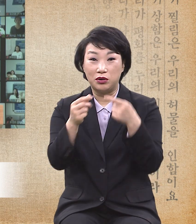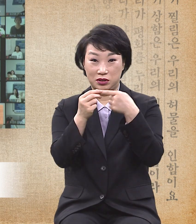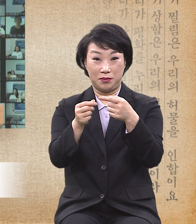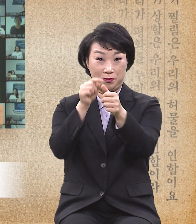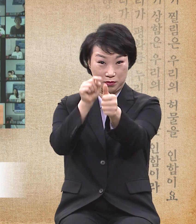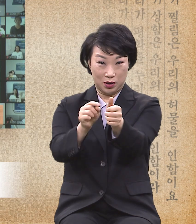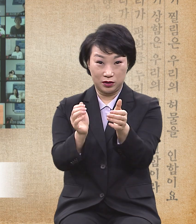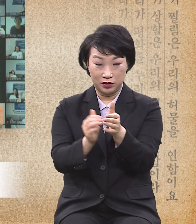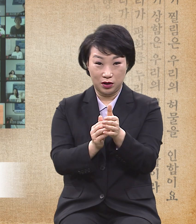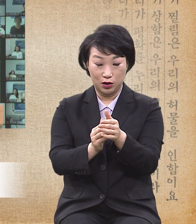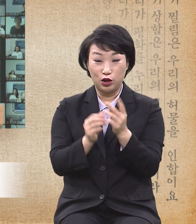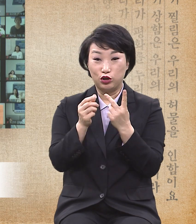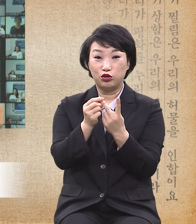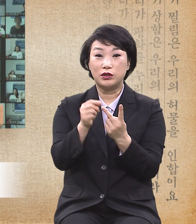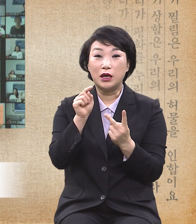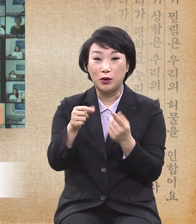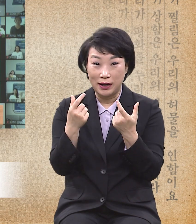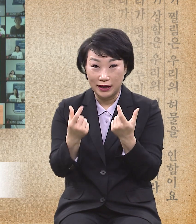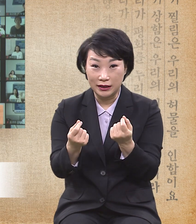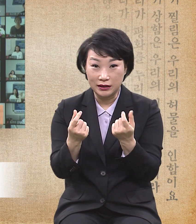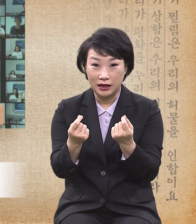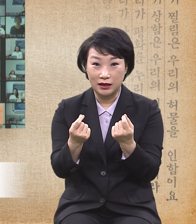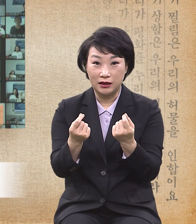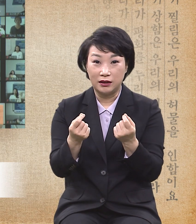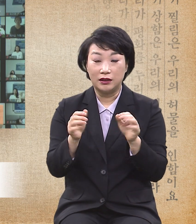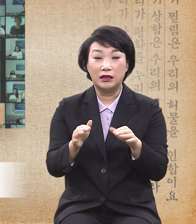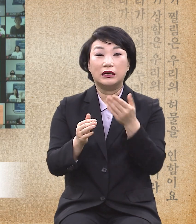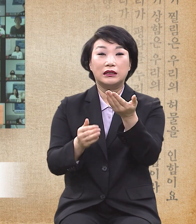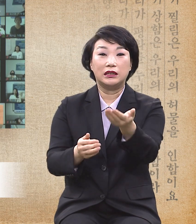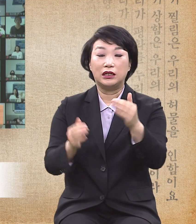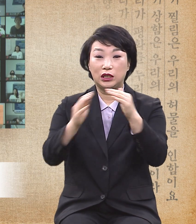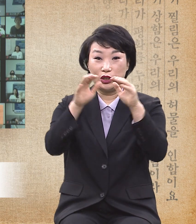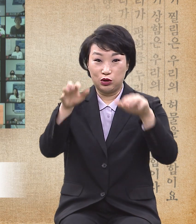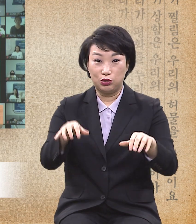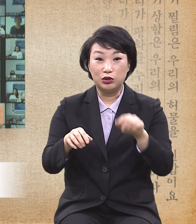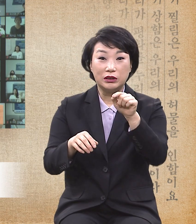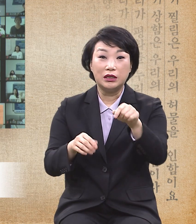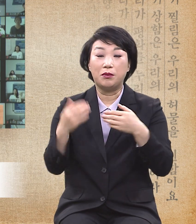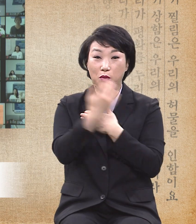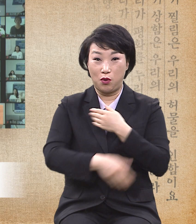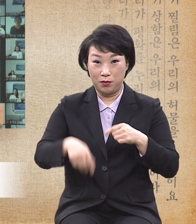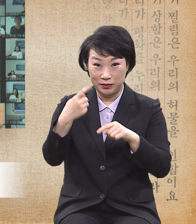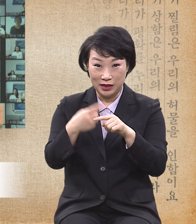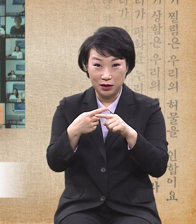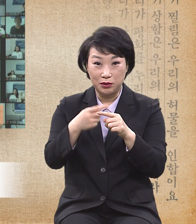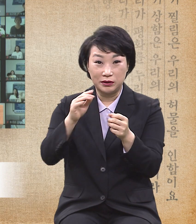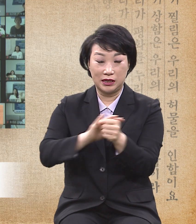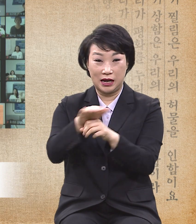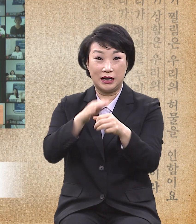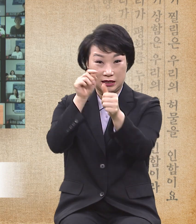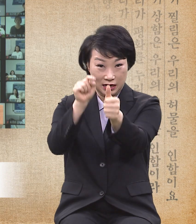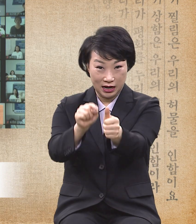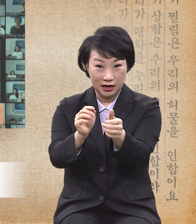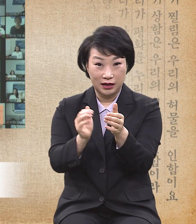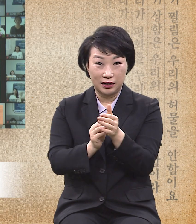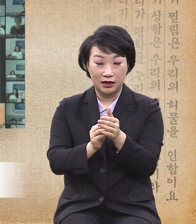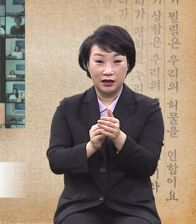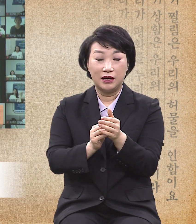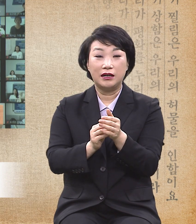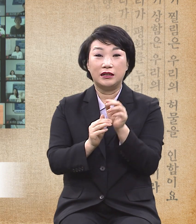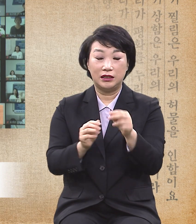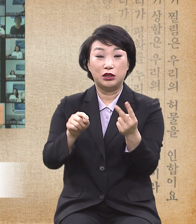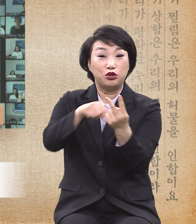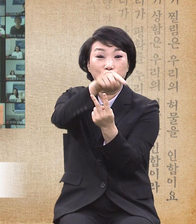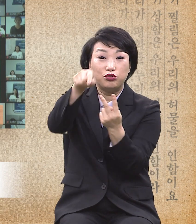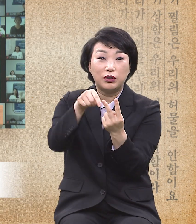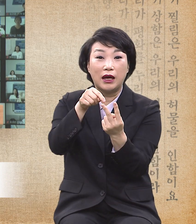계명이요 둘째는 그와 같으니 네 이웃을 네 몸과 같이 사랑하라 하셨으니